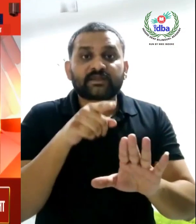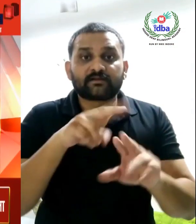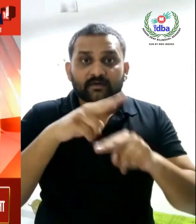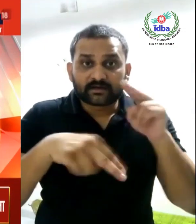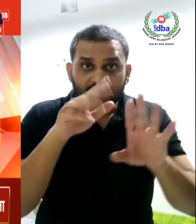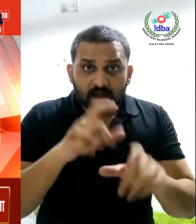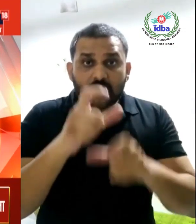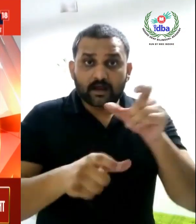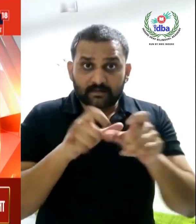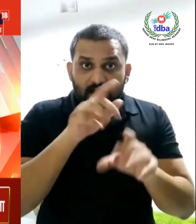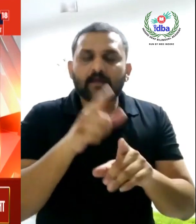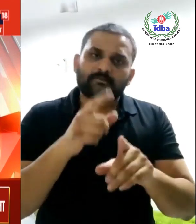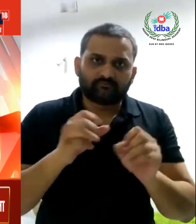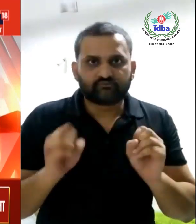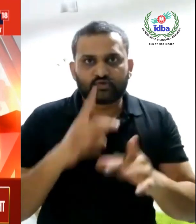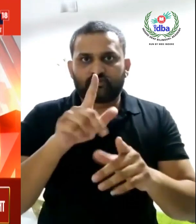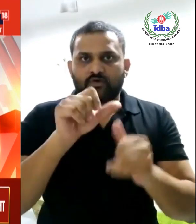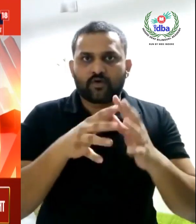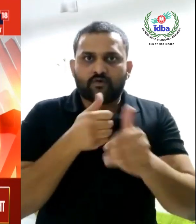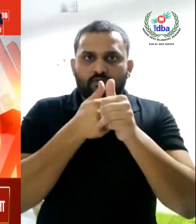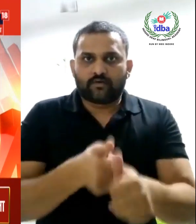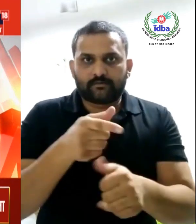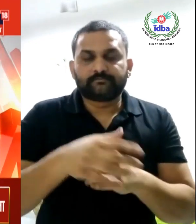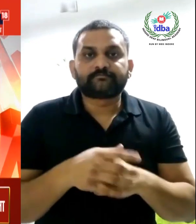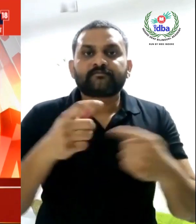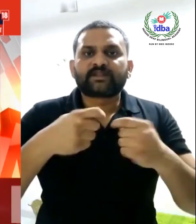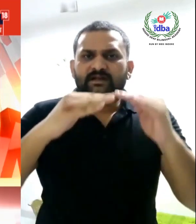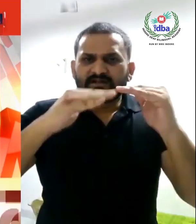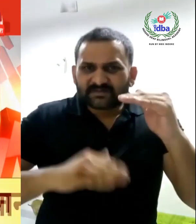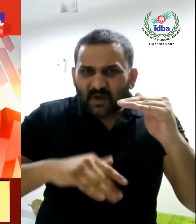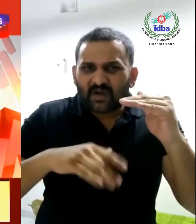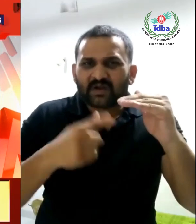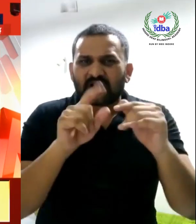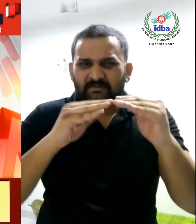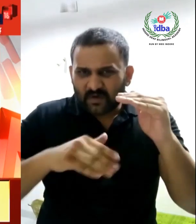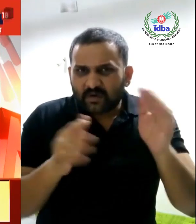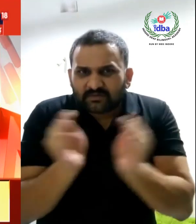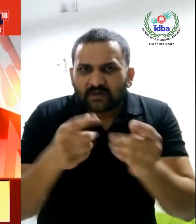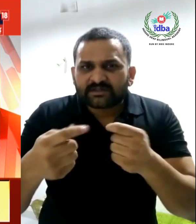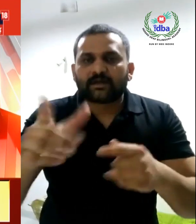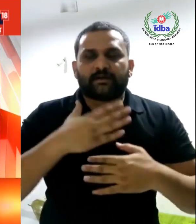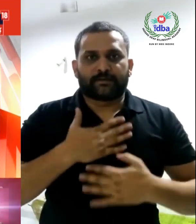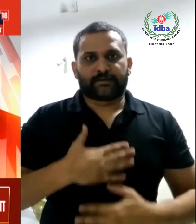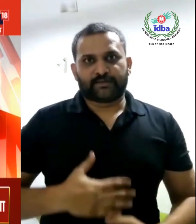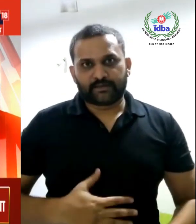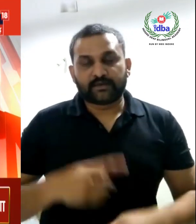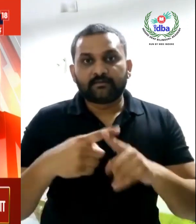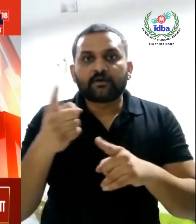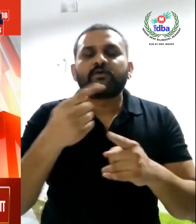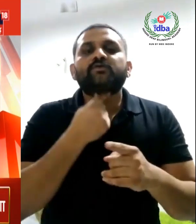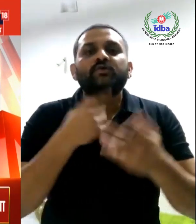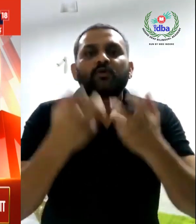स्थापनाओं पर लागू कर दिया गया है। इससे छोटे उद्योगों को राहत मिलेगी और वो अपनी आवश्यकता